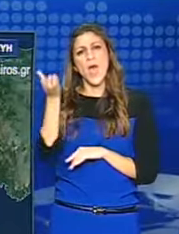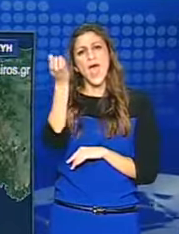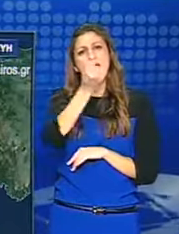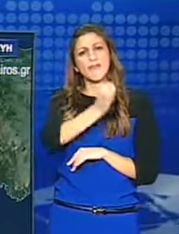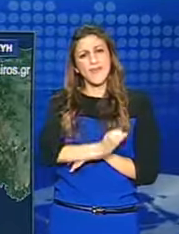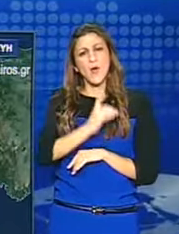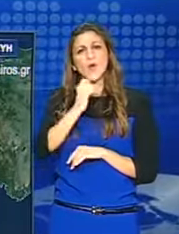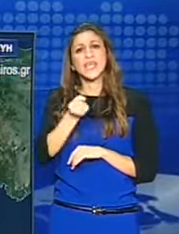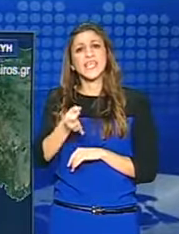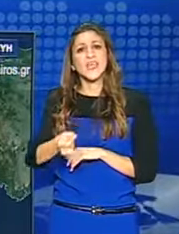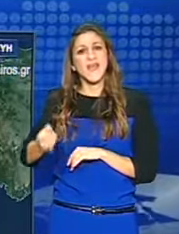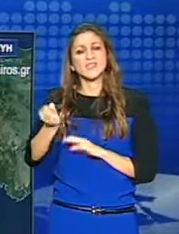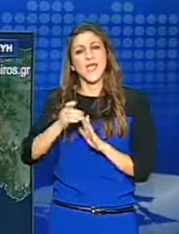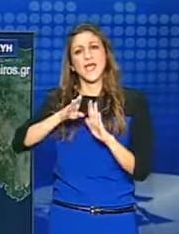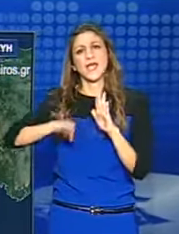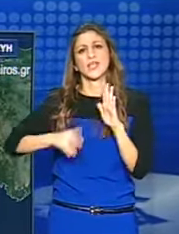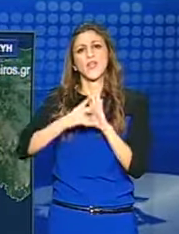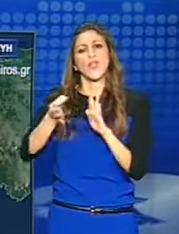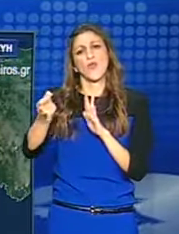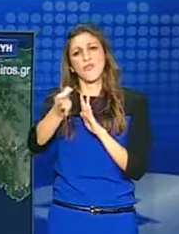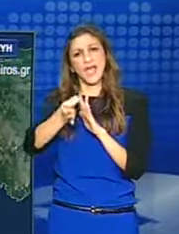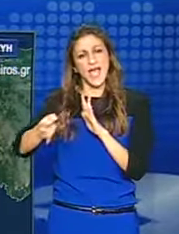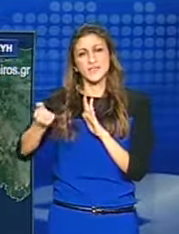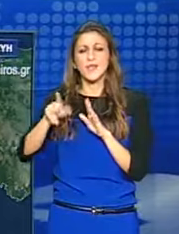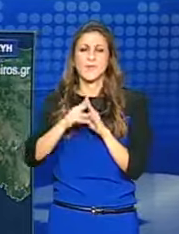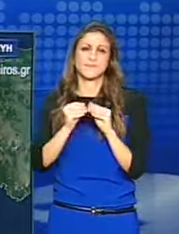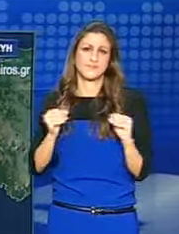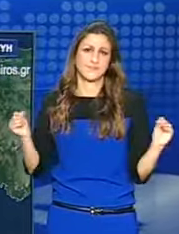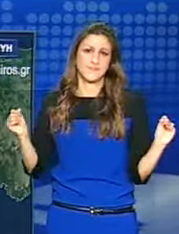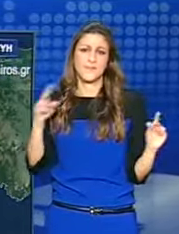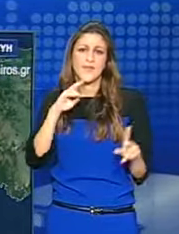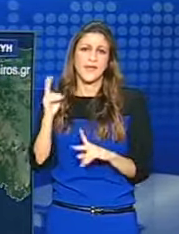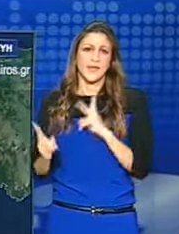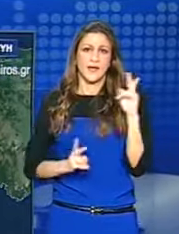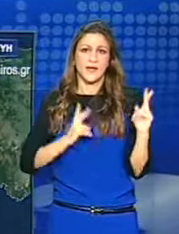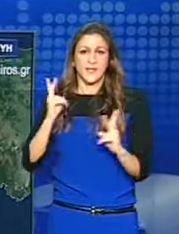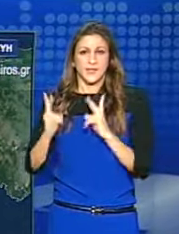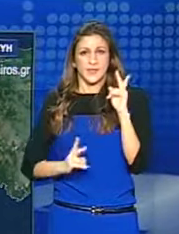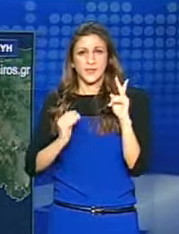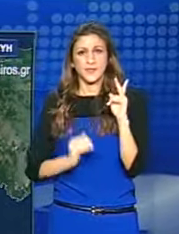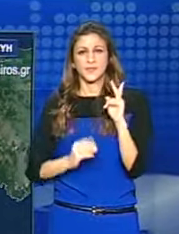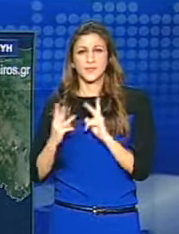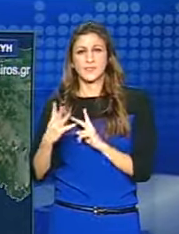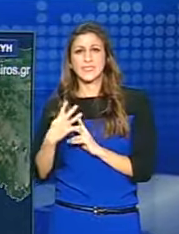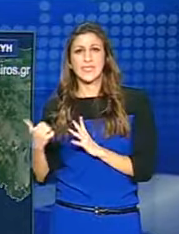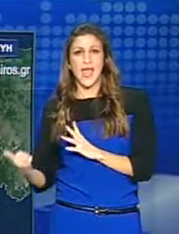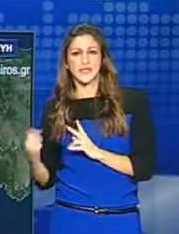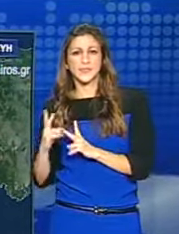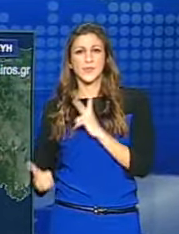τις κυκλάδες την κρήτη και τα δωδεκάνησα και θα εξασθενίσουν οι άνεμοι θα πνέουν νότιο δυτικοί 4 με 6 μποφόρ και στα πελάγη τοπικά